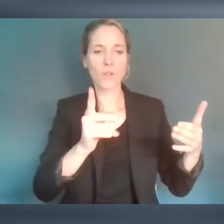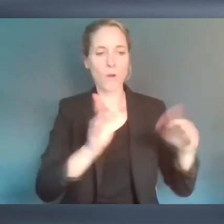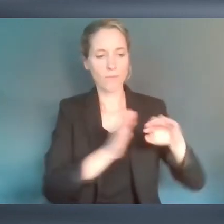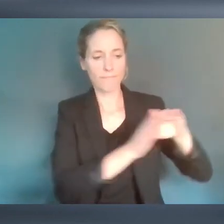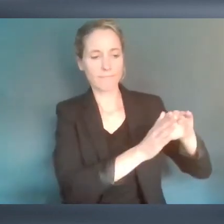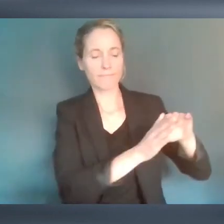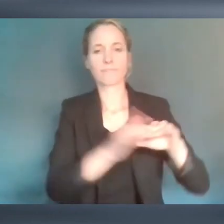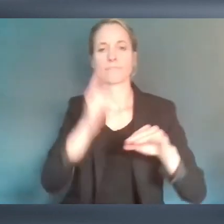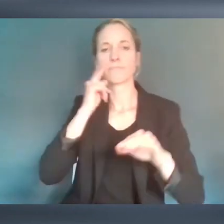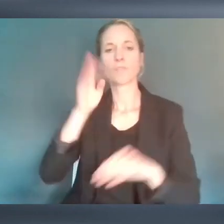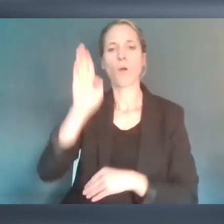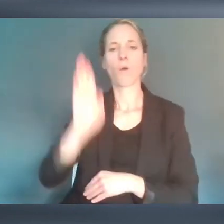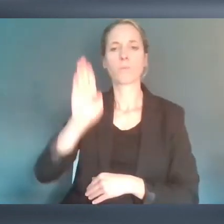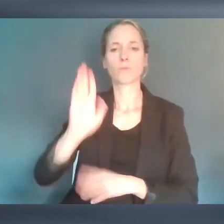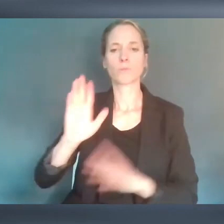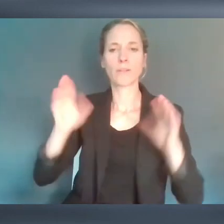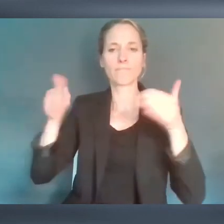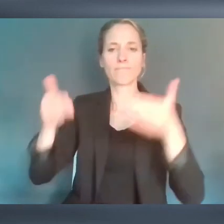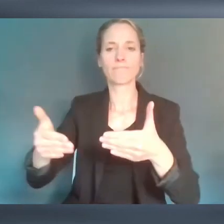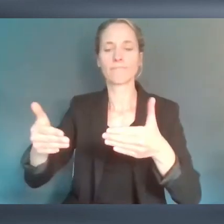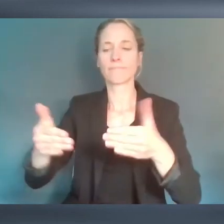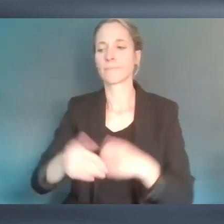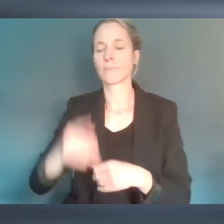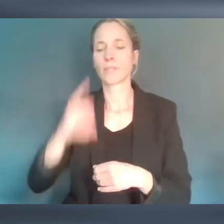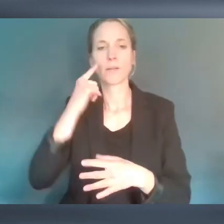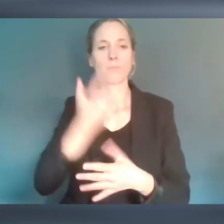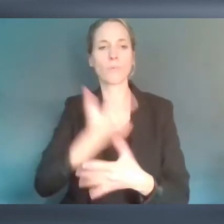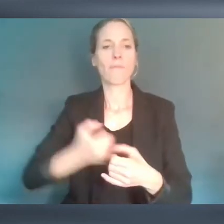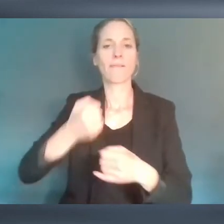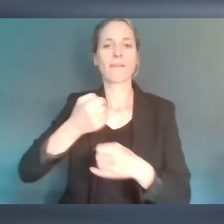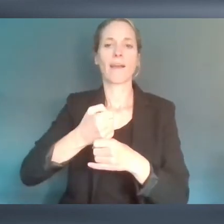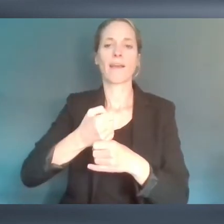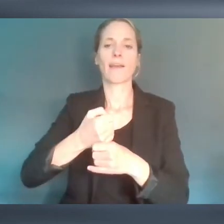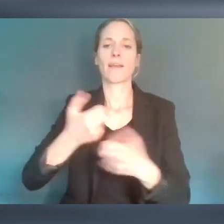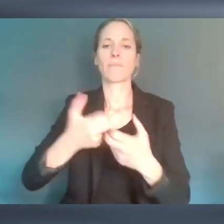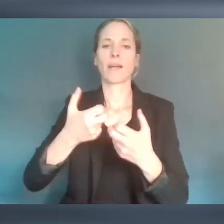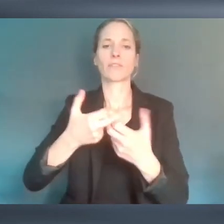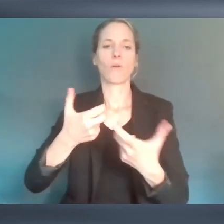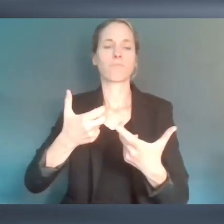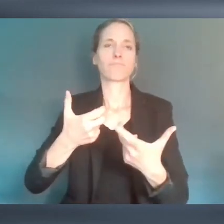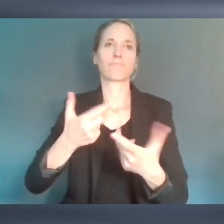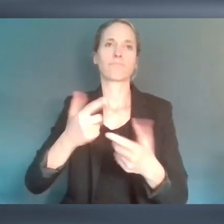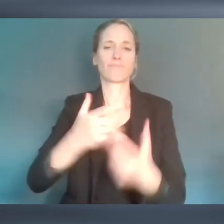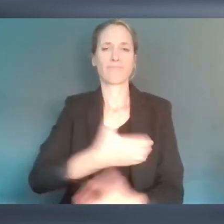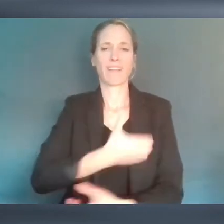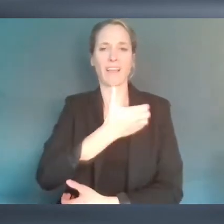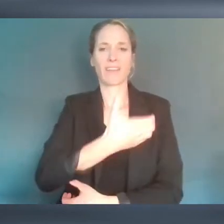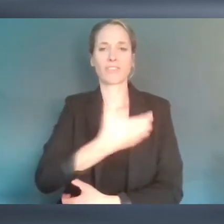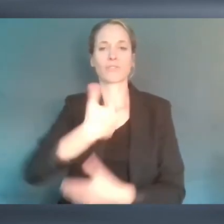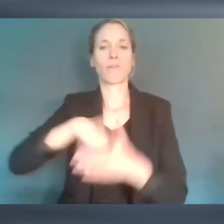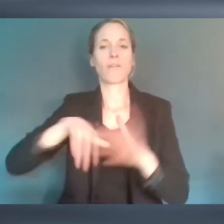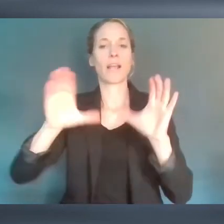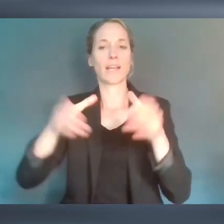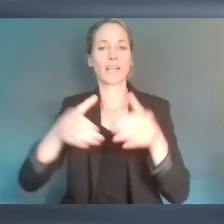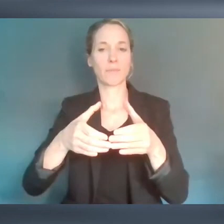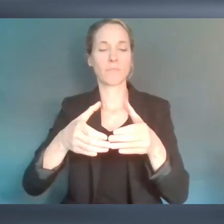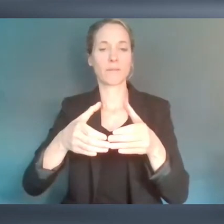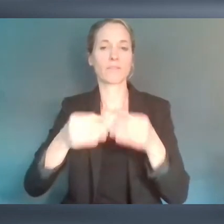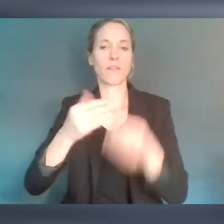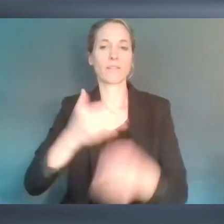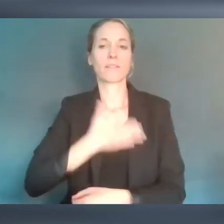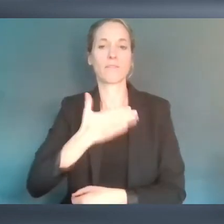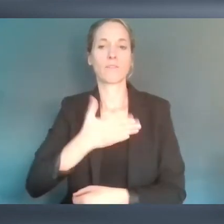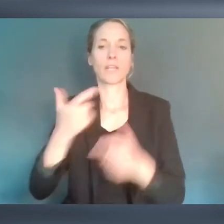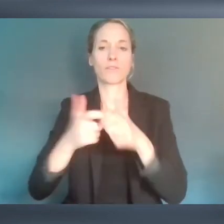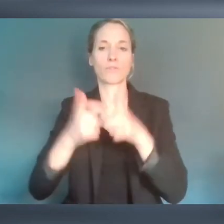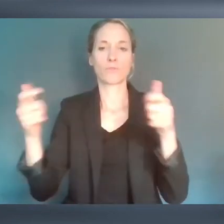l'objectif principal de créer de la richesse, de produire au sein d'une équipe pour une entreprise. Enfin,